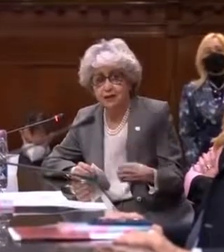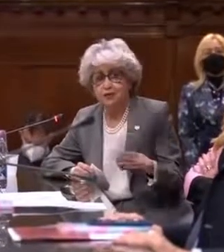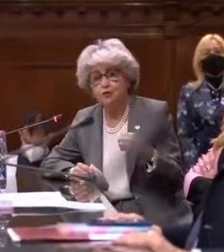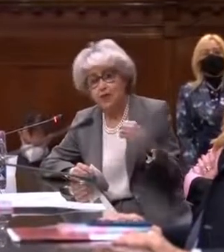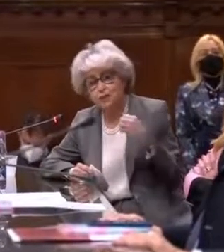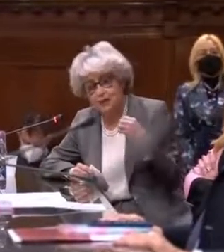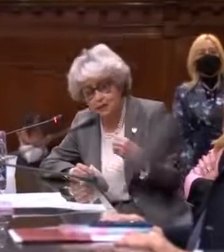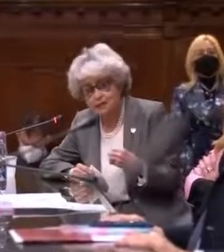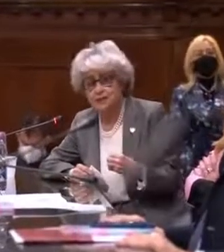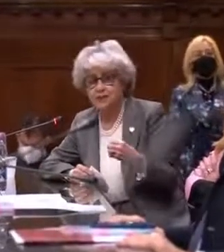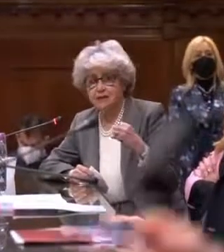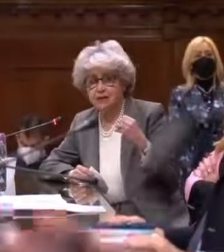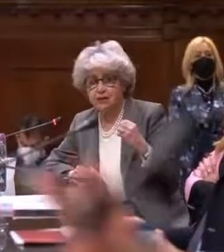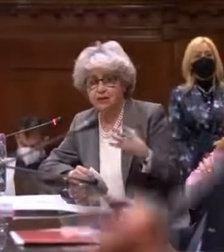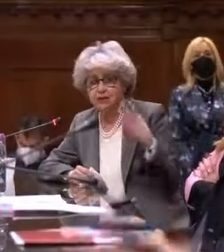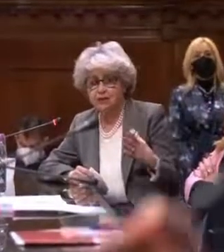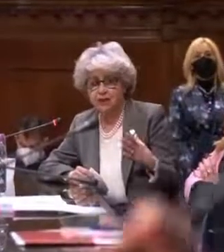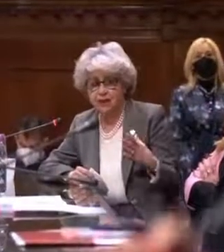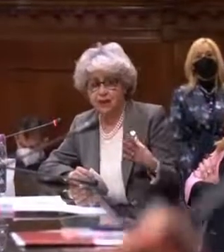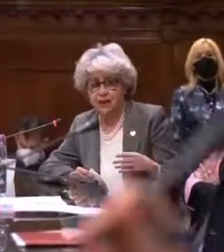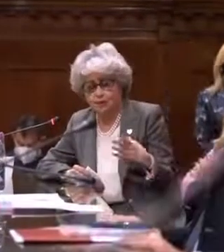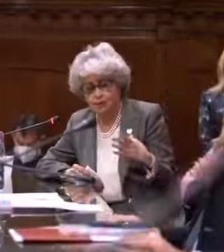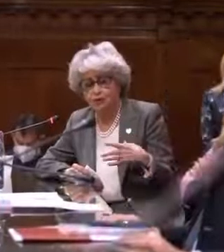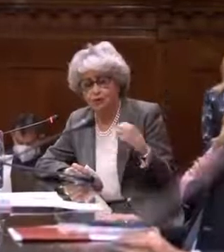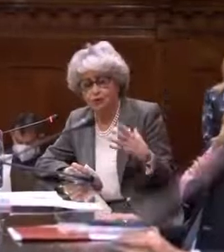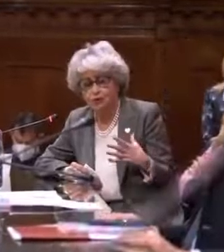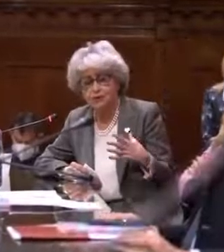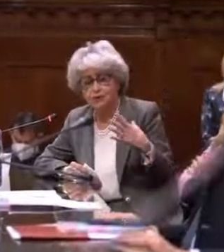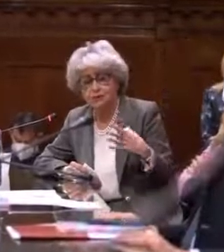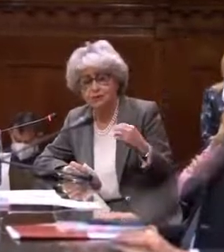eccezionale, un'amministratrice eccezionale. Io dico